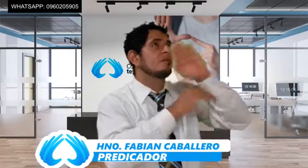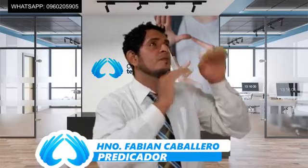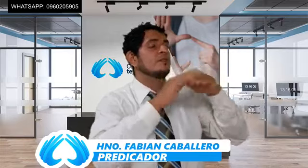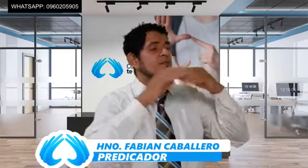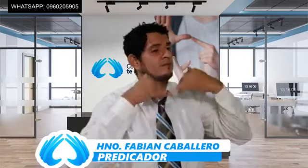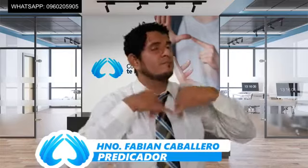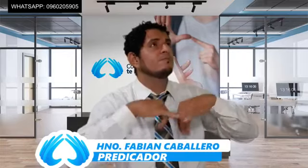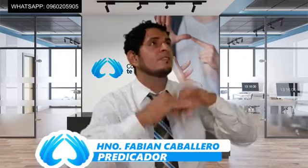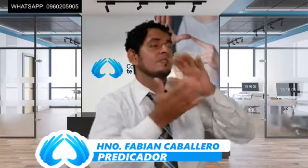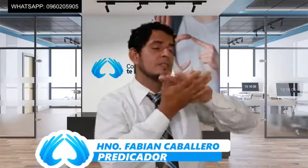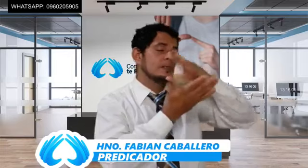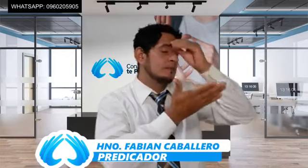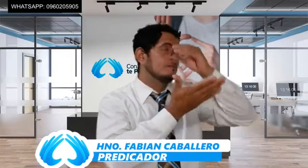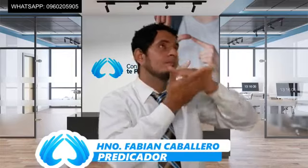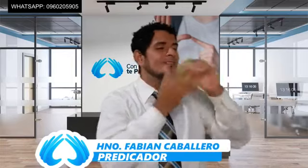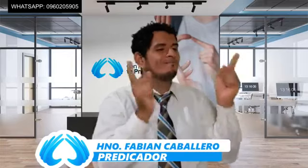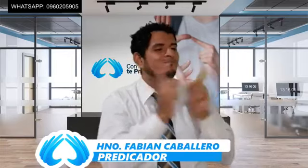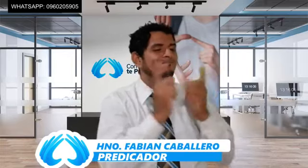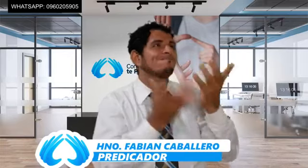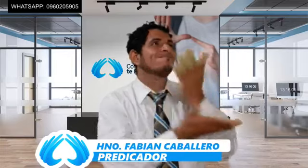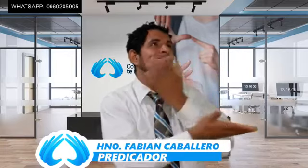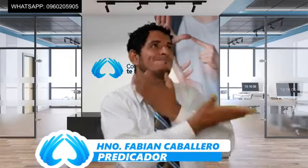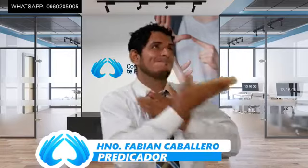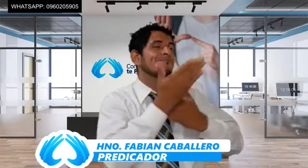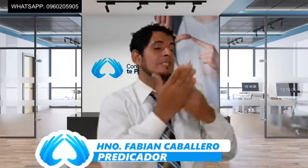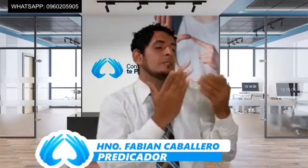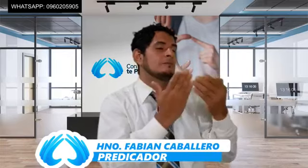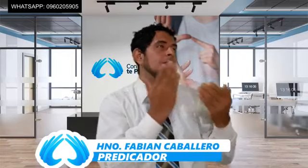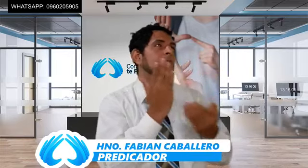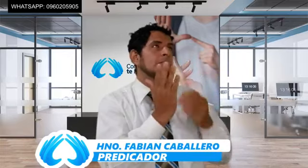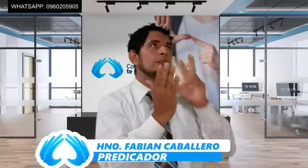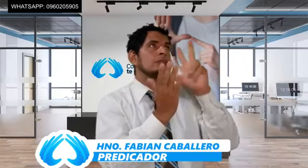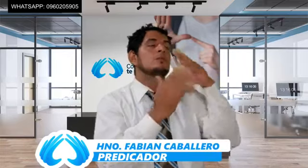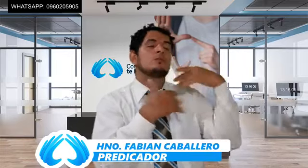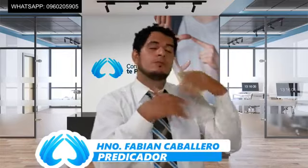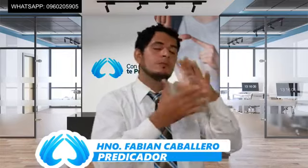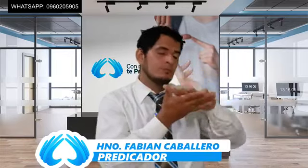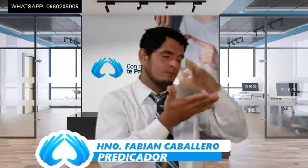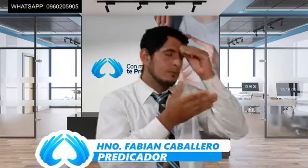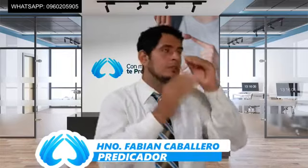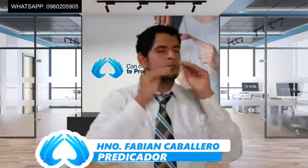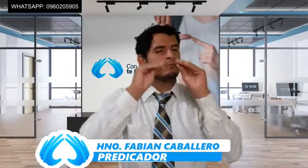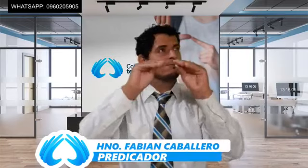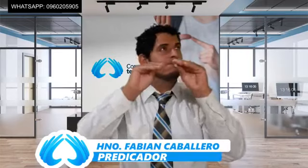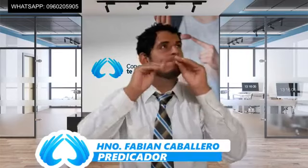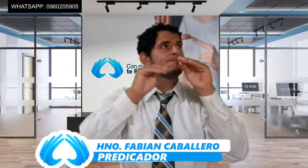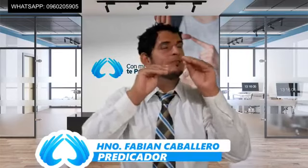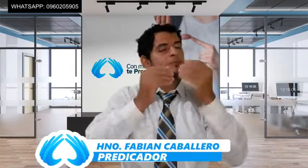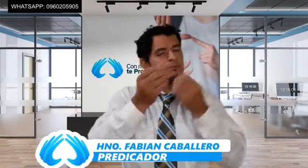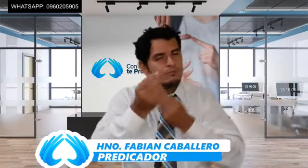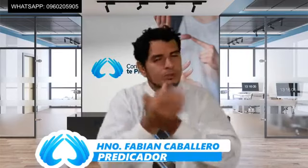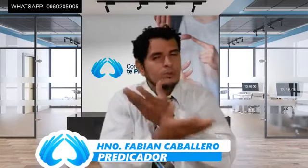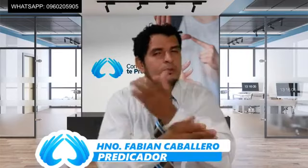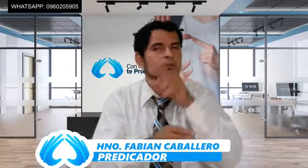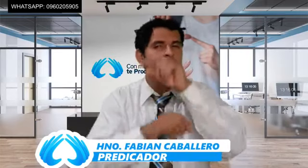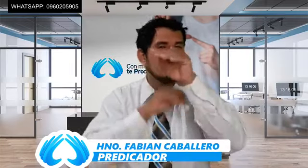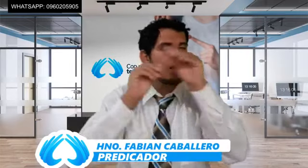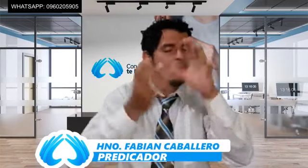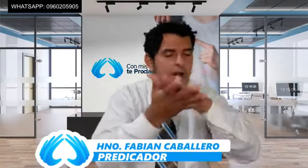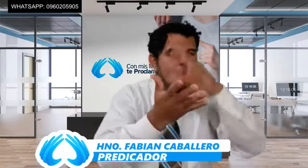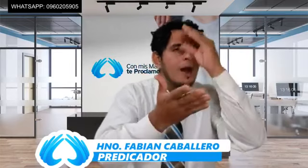bendiciéndonos. Señor Jesús, gracias te damos gracias porque tú nos permites estar aquí y poder exaltar tu